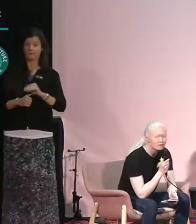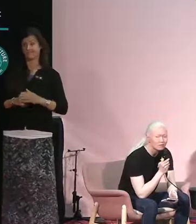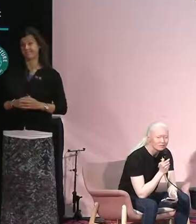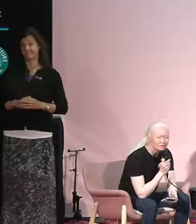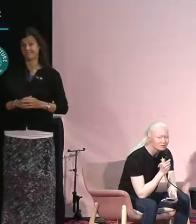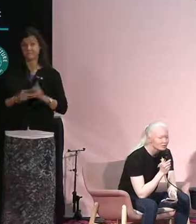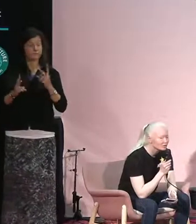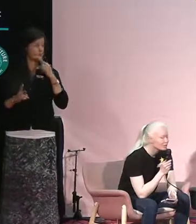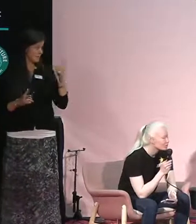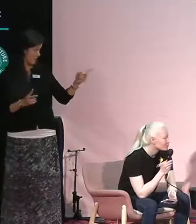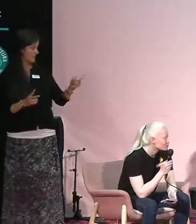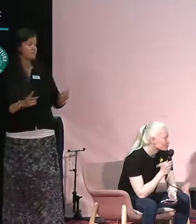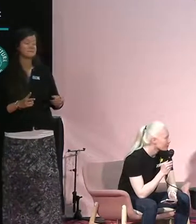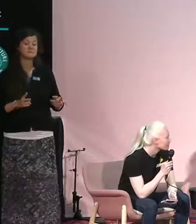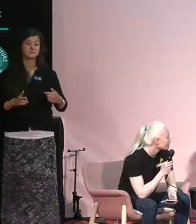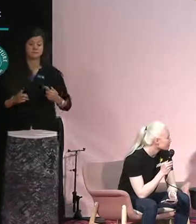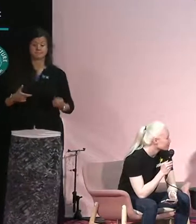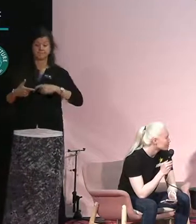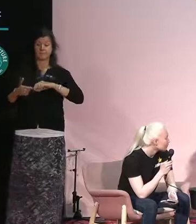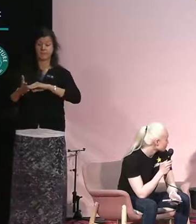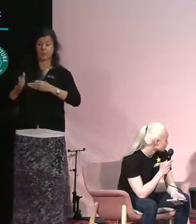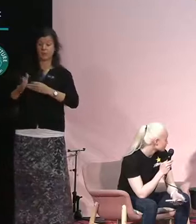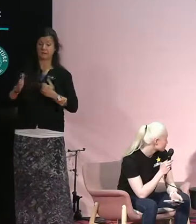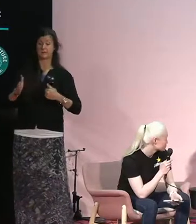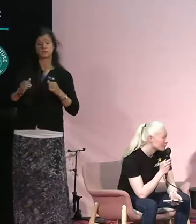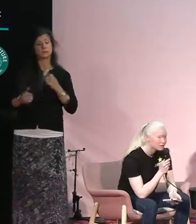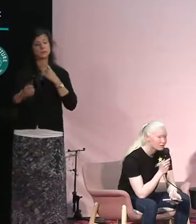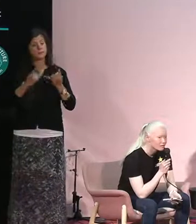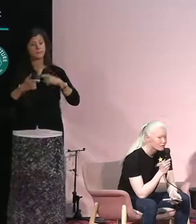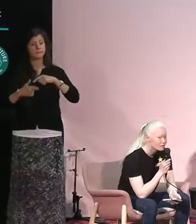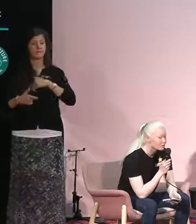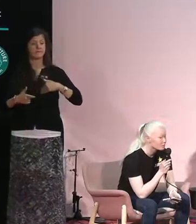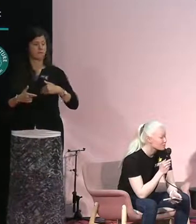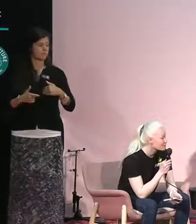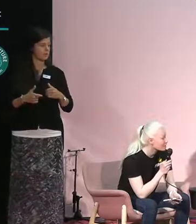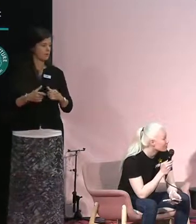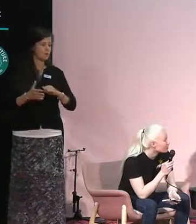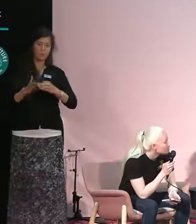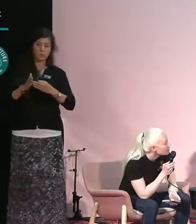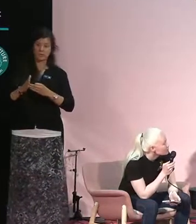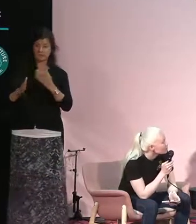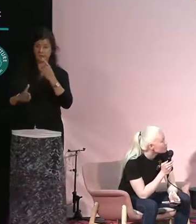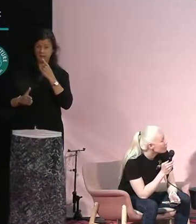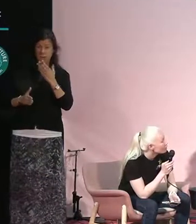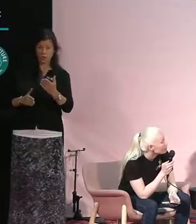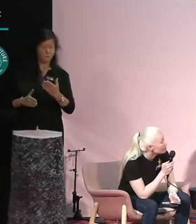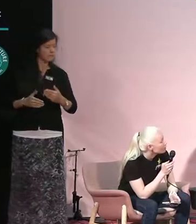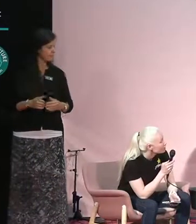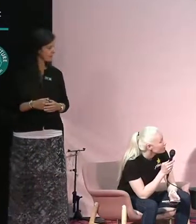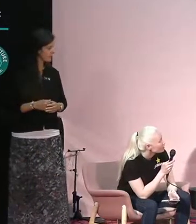Fredrik sa väl det mesta. Ska prata lite, men jag tänker att vi kanske ska presentera den